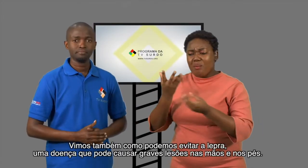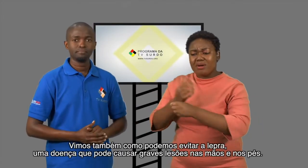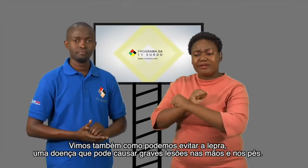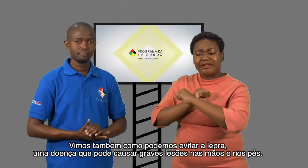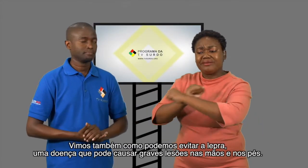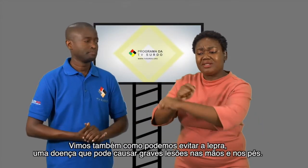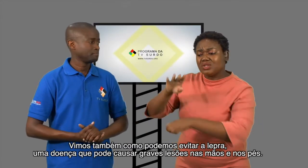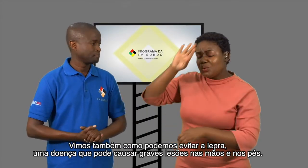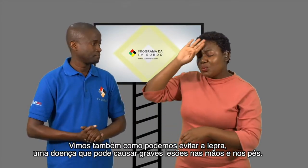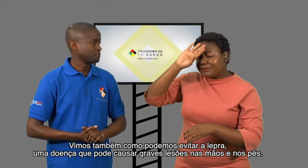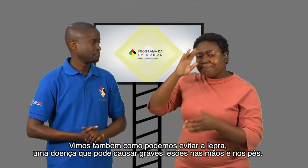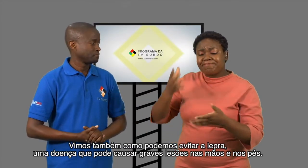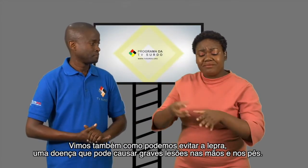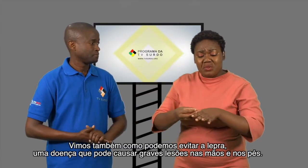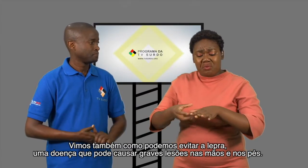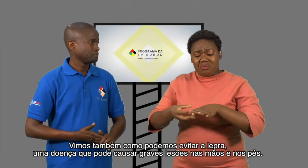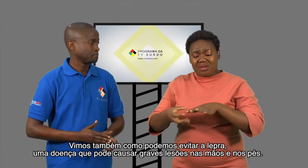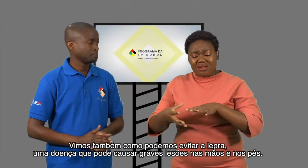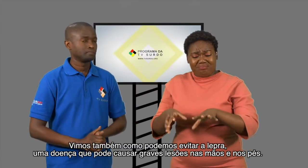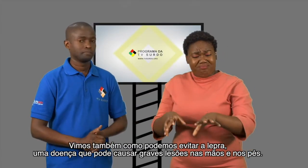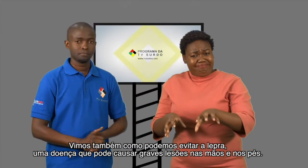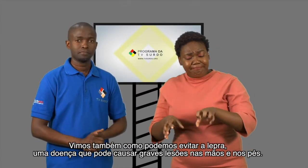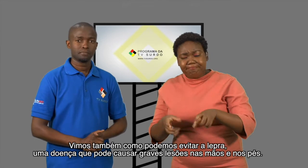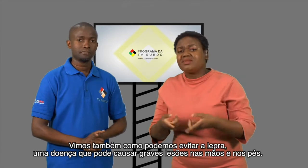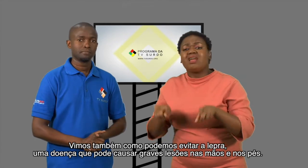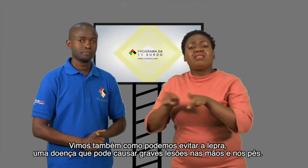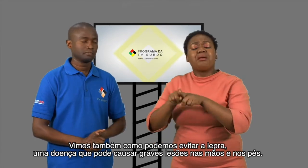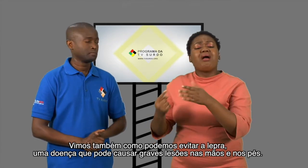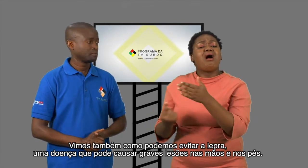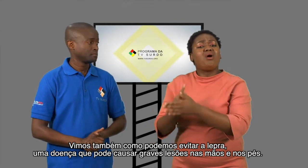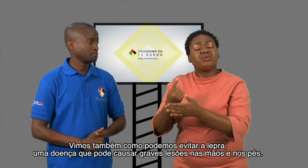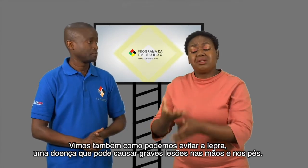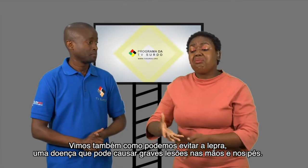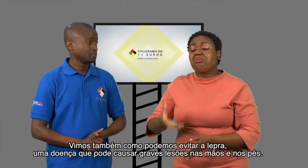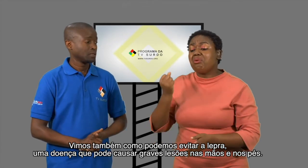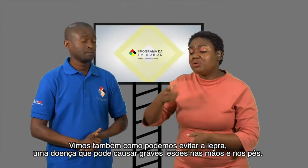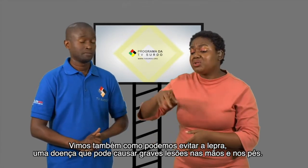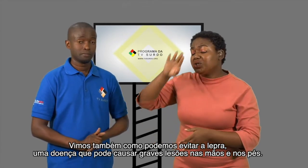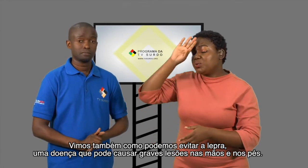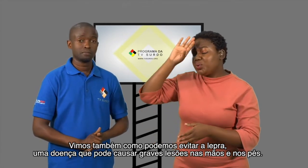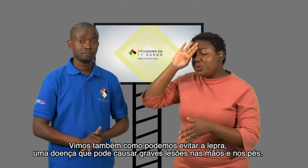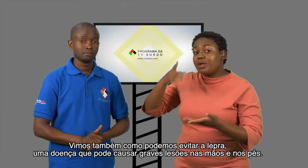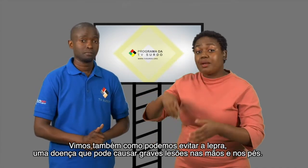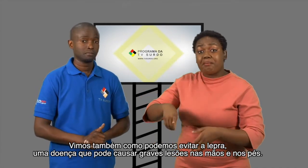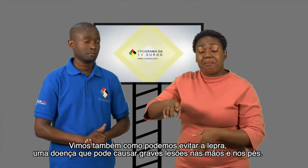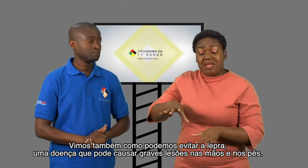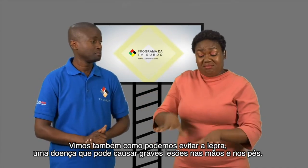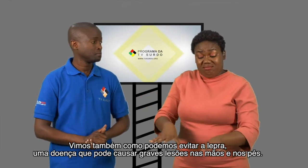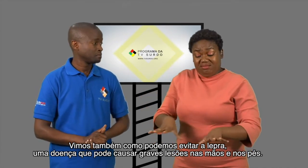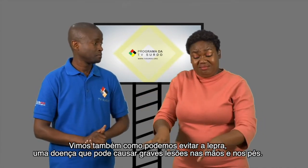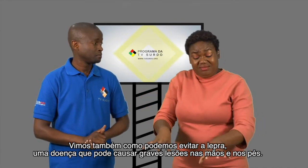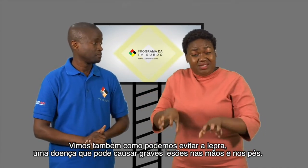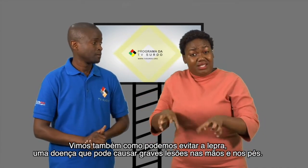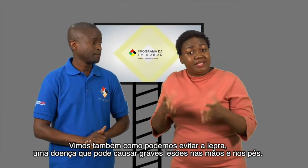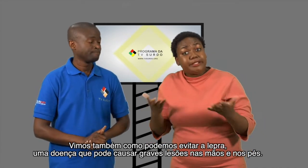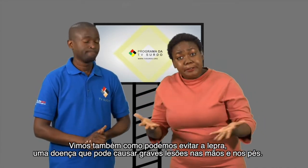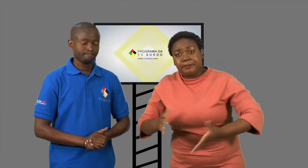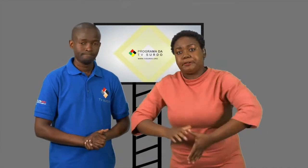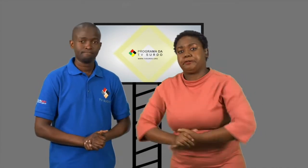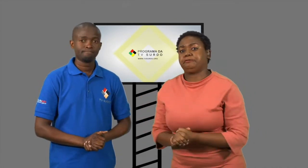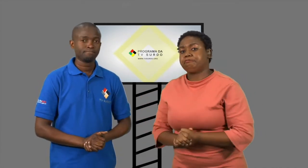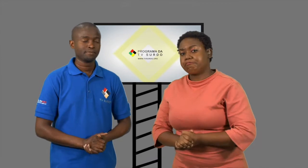Vimos também como podemos evitar a lepra, uma doença que pode causar graves lesões nas mãos e nos pés.